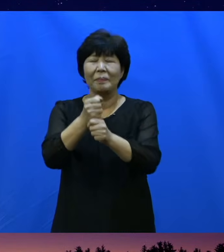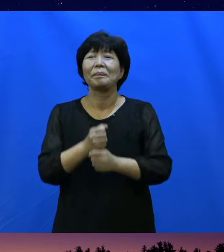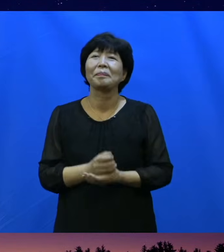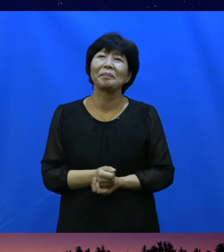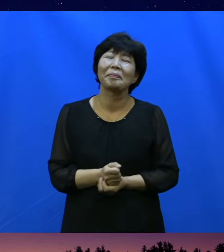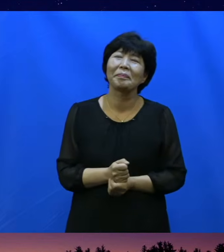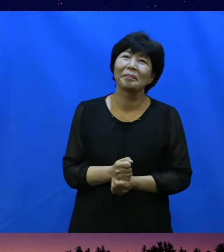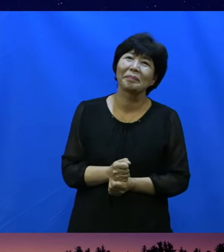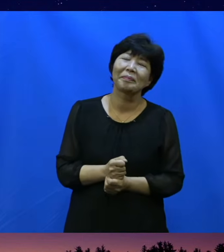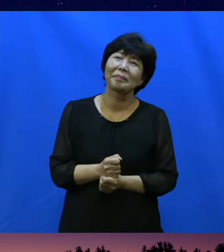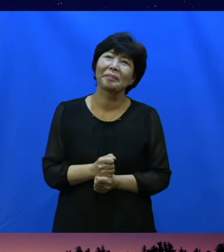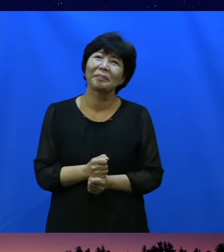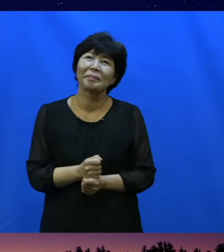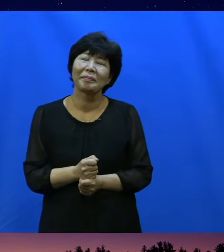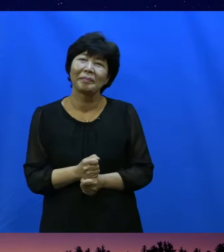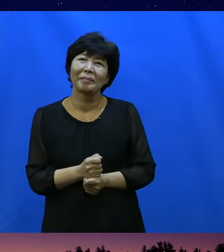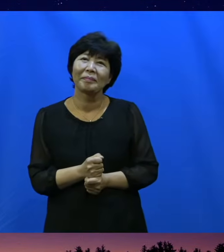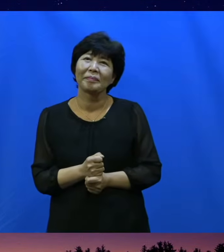버리는데.